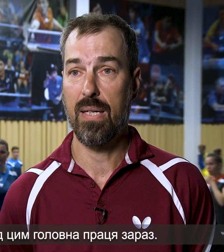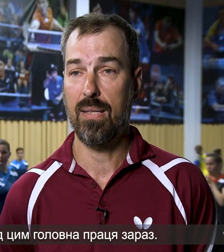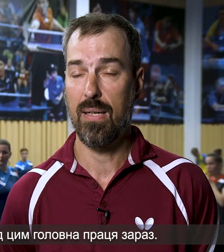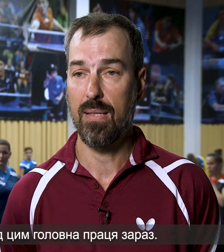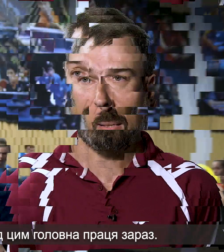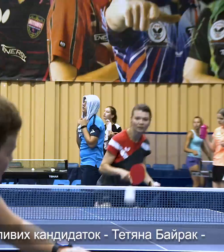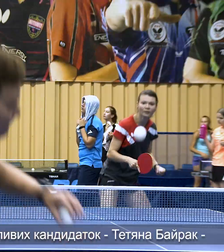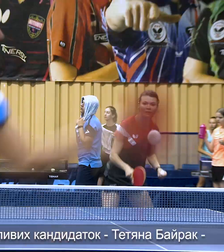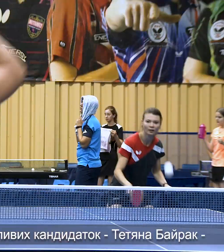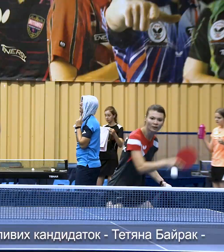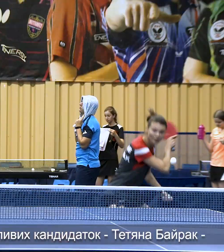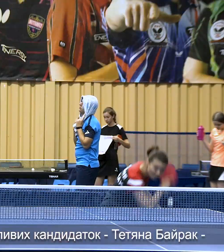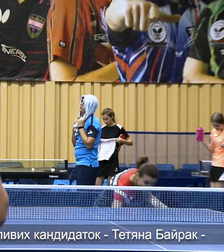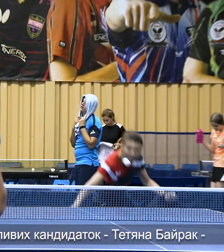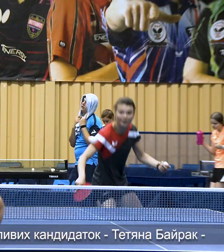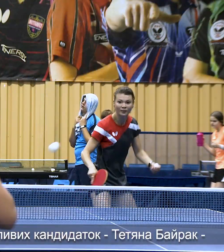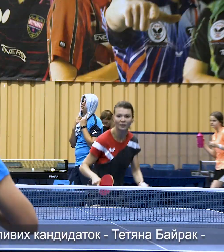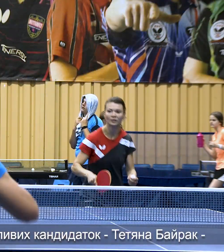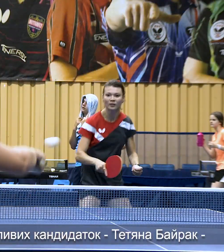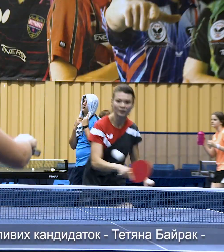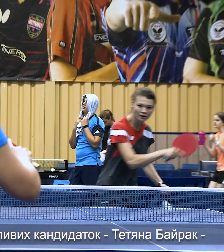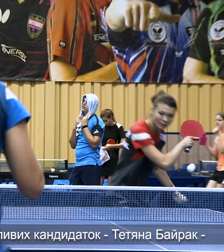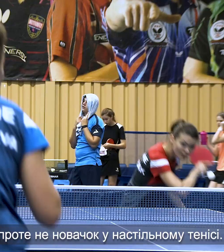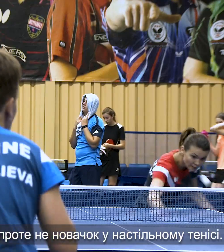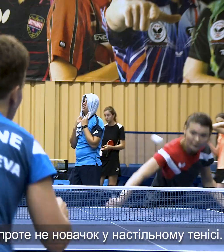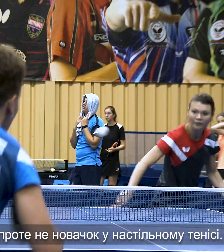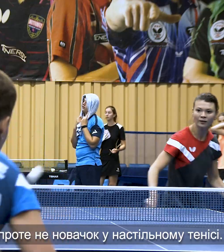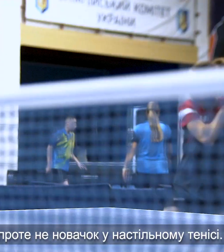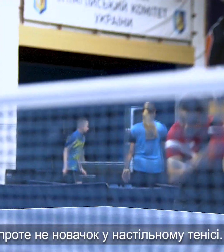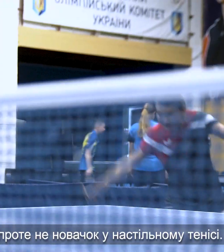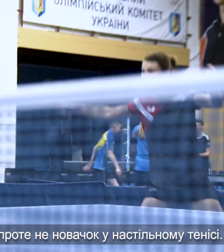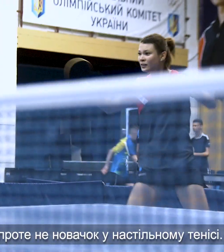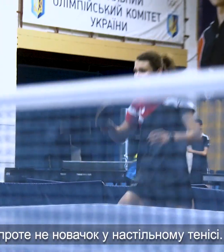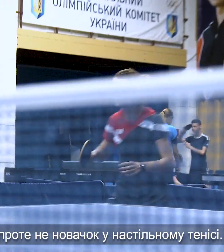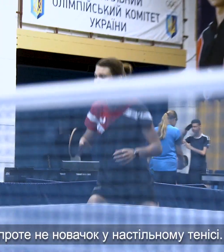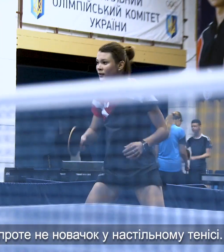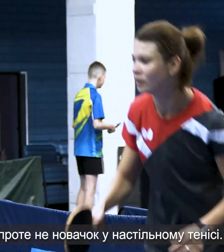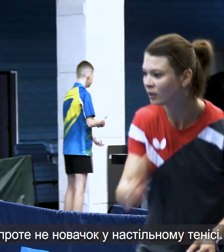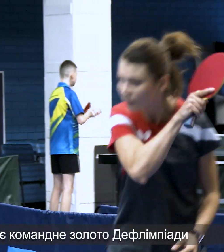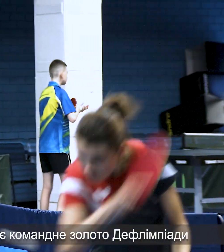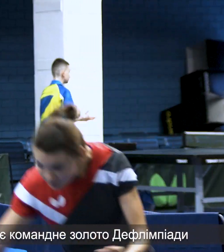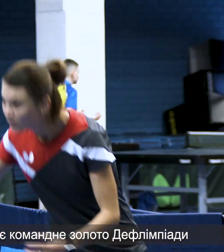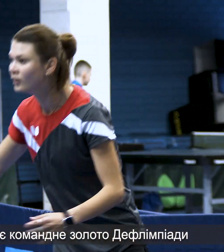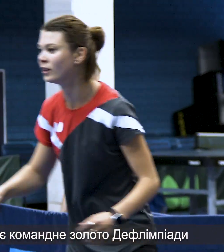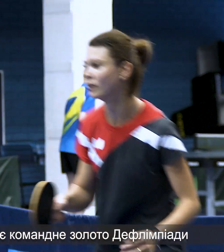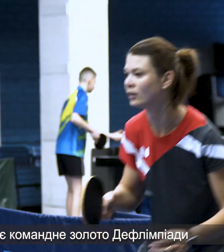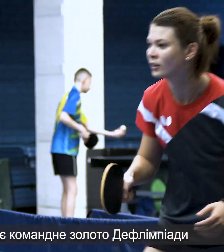праця зараз. Одна з можливих кандидаток – Тетяна Байрак. Нова у збірній, проте не новачок у настільному тенісі. Адже